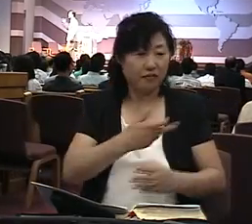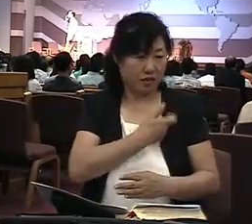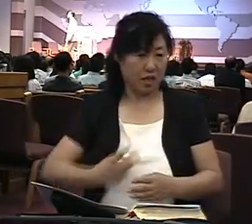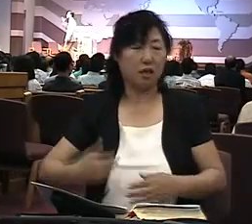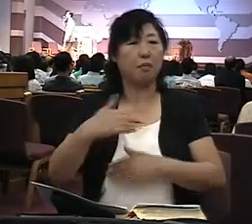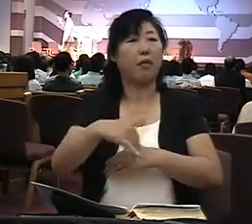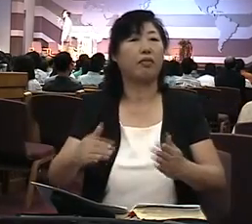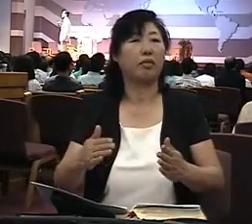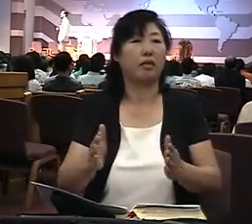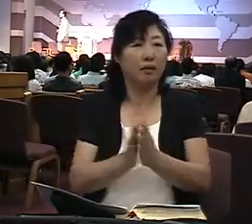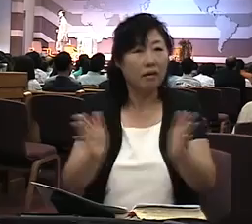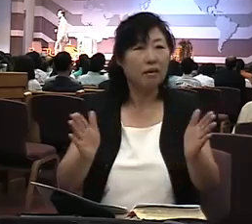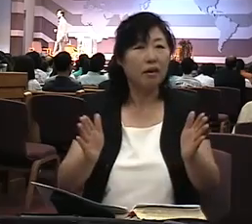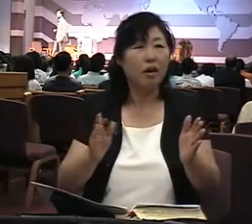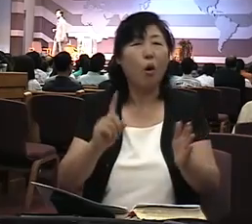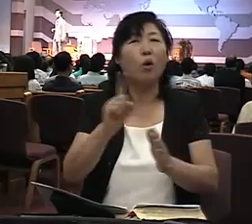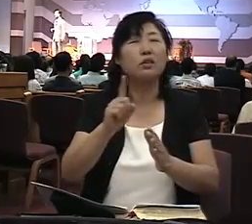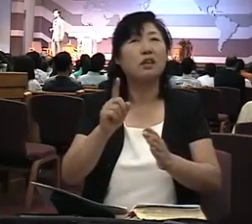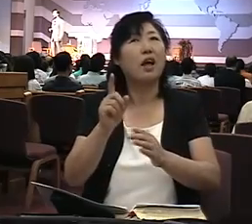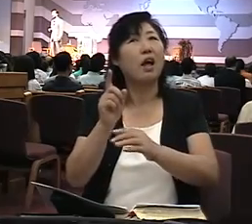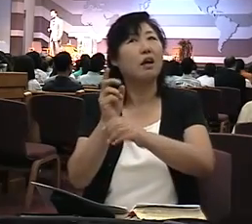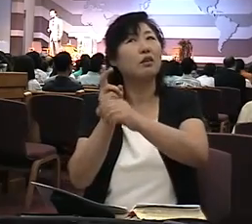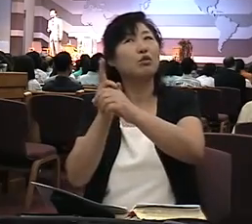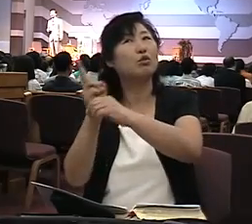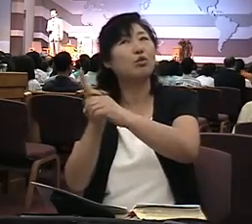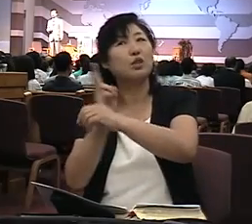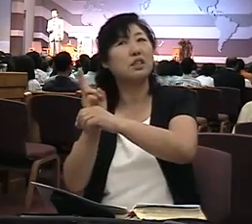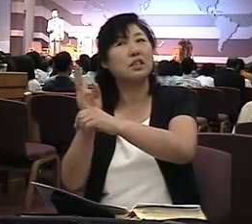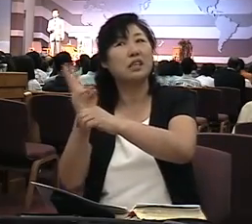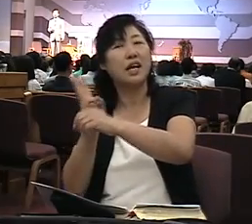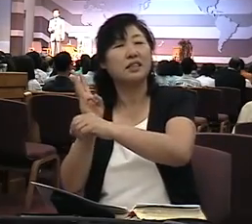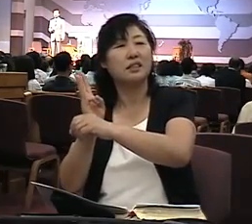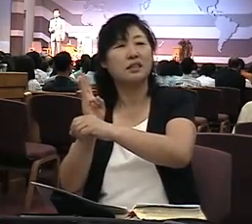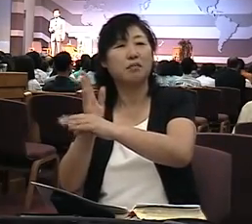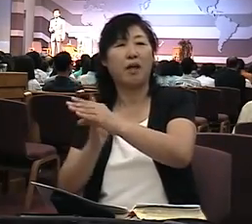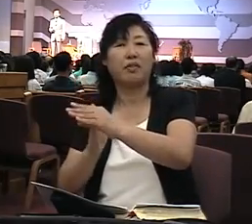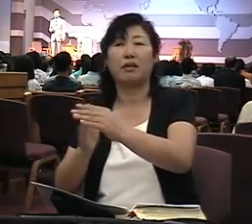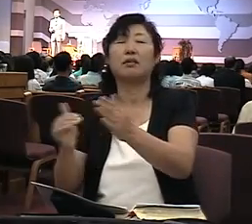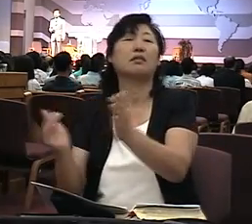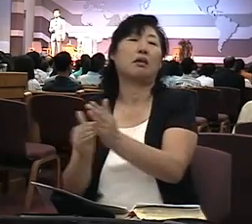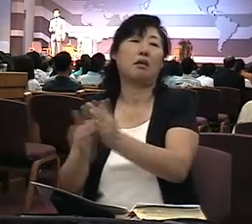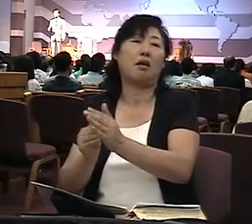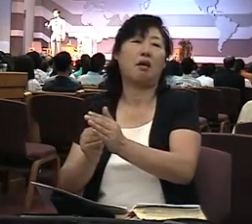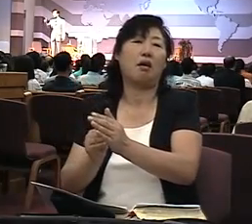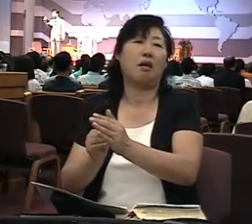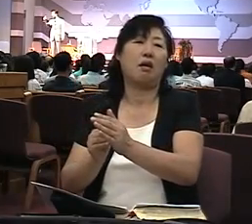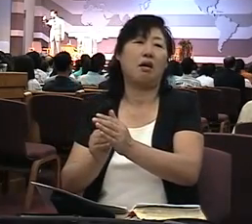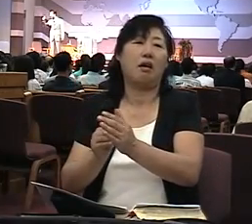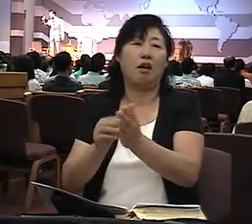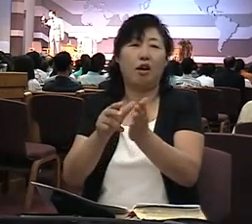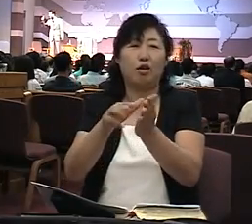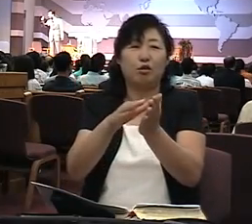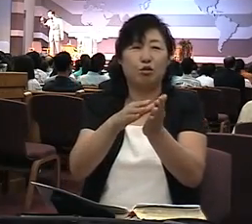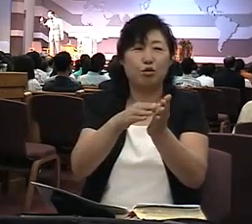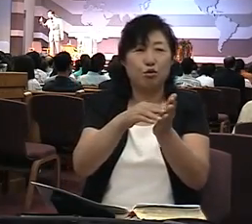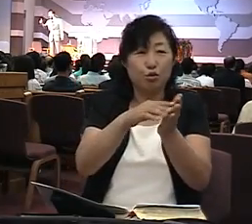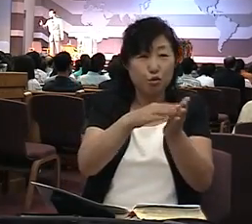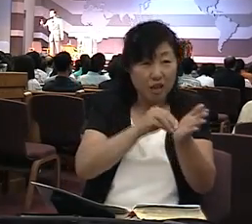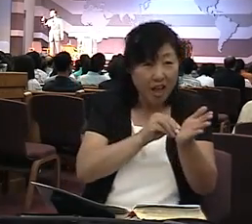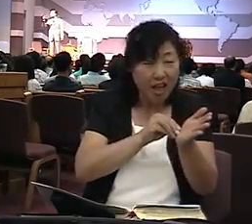돼? 2시 반에서 3시에 끝난대요. 그런데 여러분 놀라운 게 숙제를 제일 꼬박꼬박 하는 반이 그